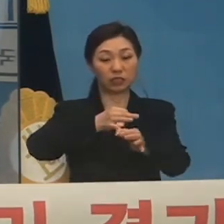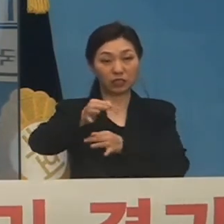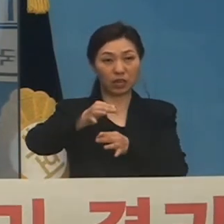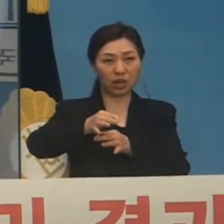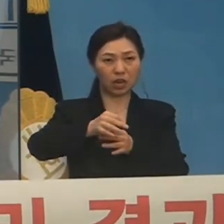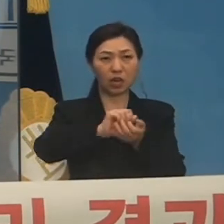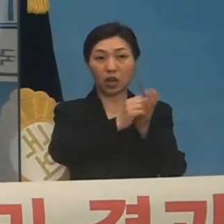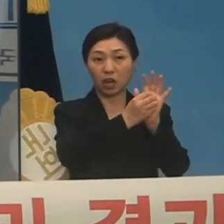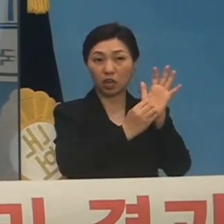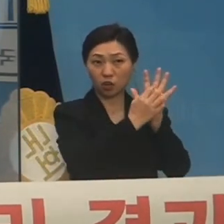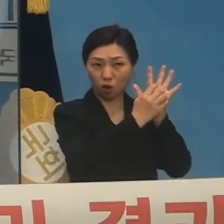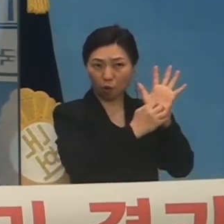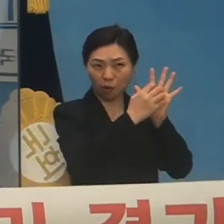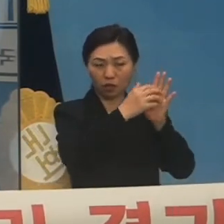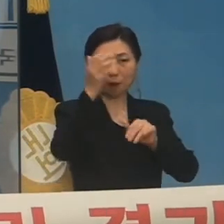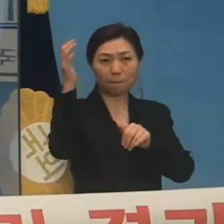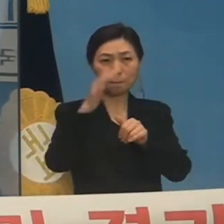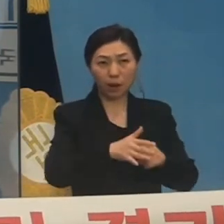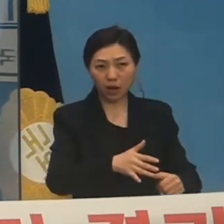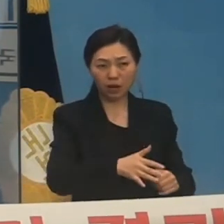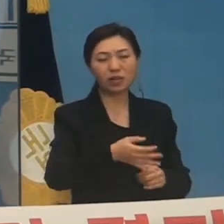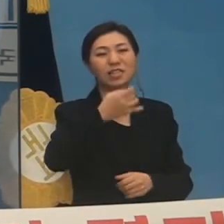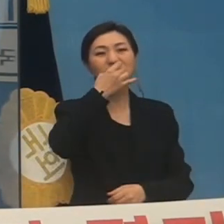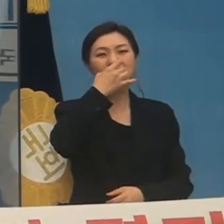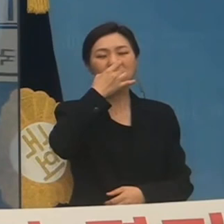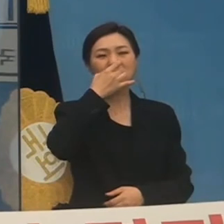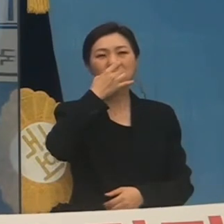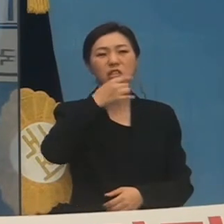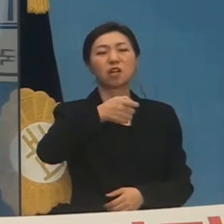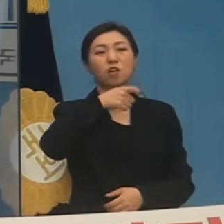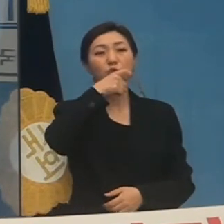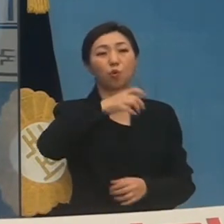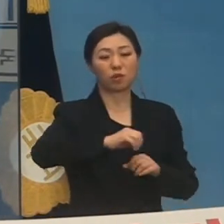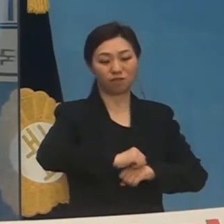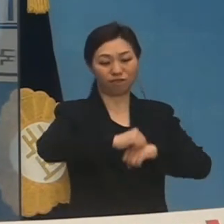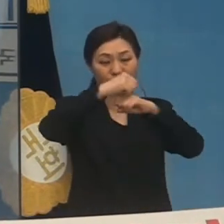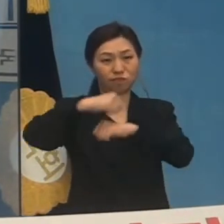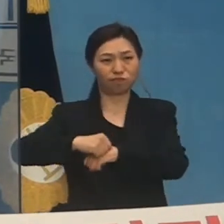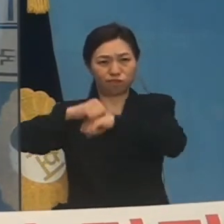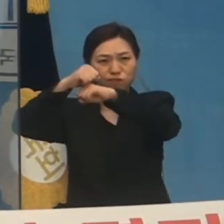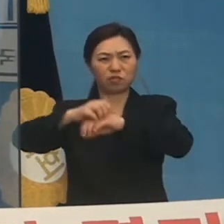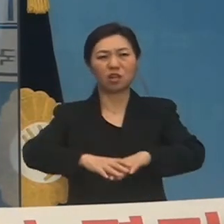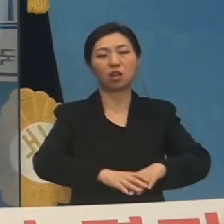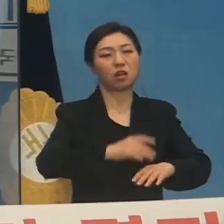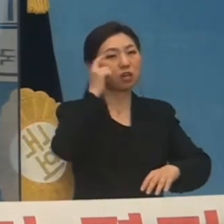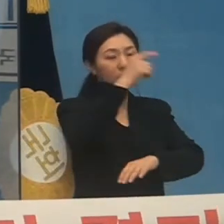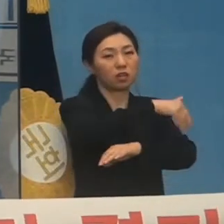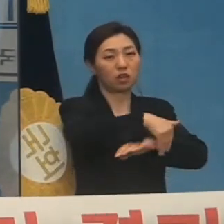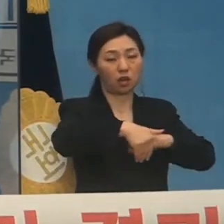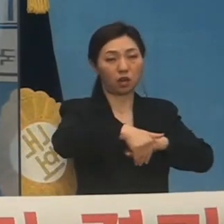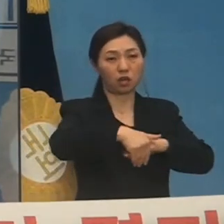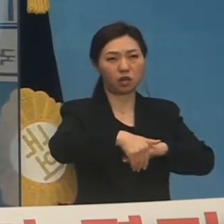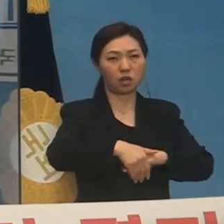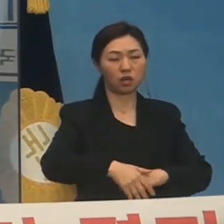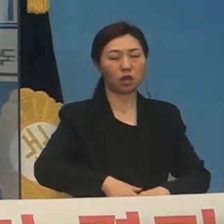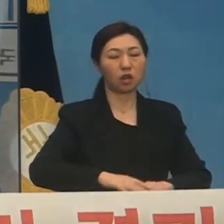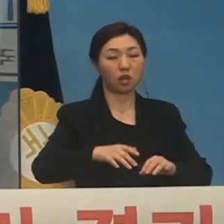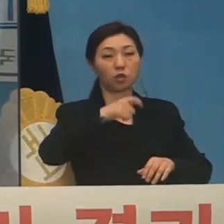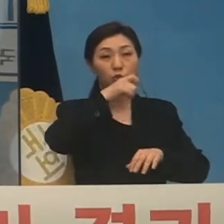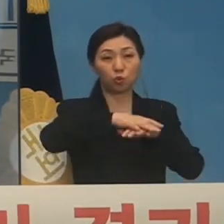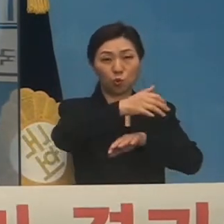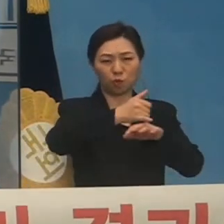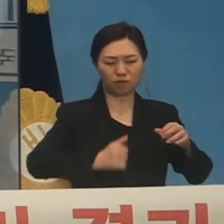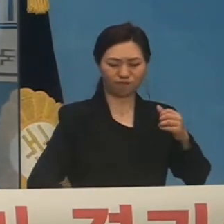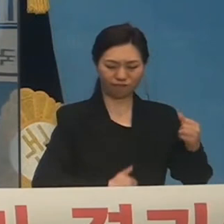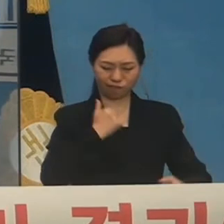쌀을 14일 농림축산식품 앞에 쌓을 것입니다. 농민들의 분노를 잠재울